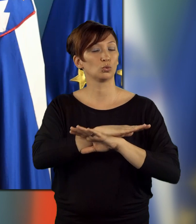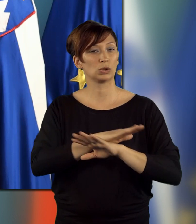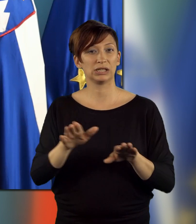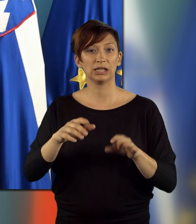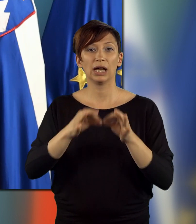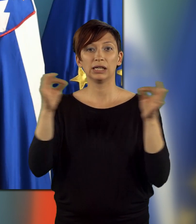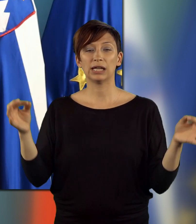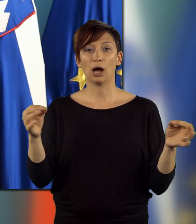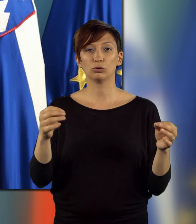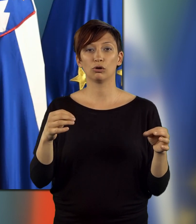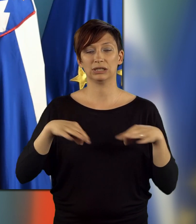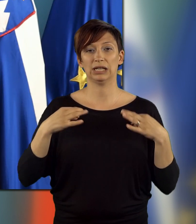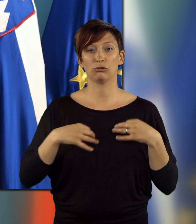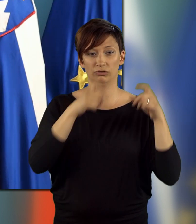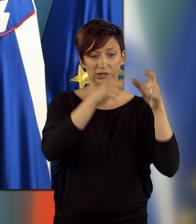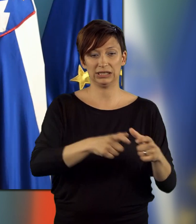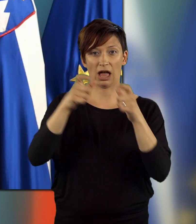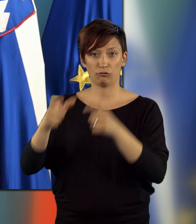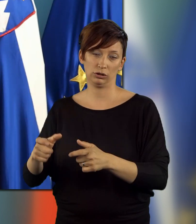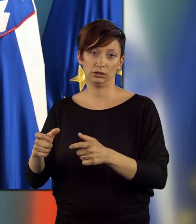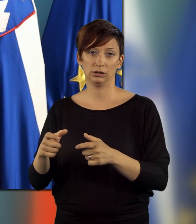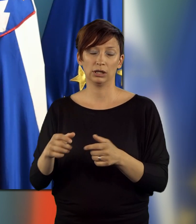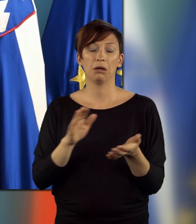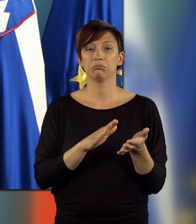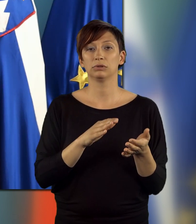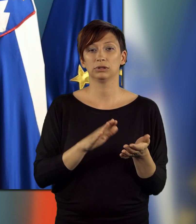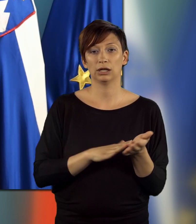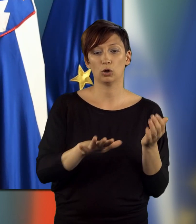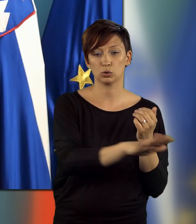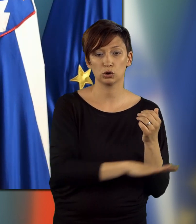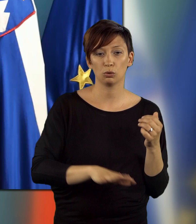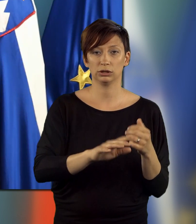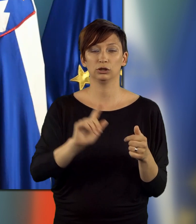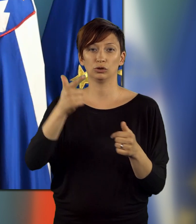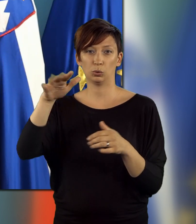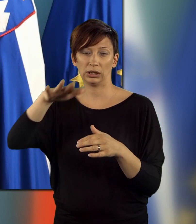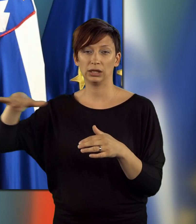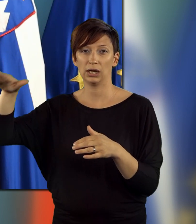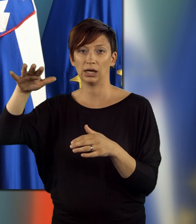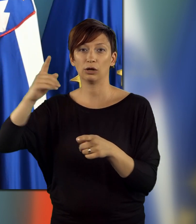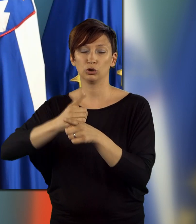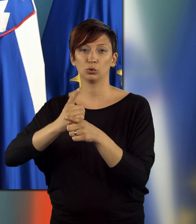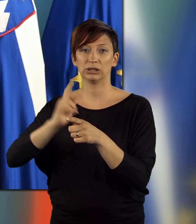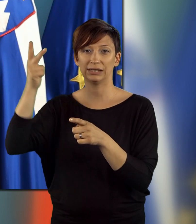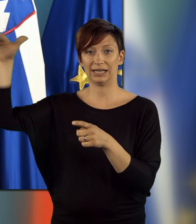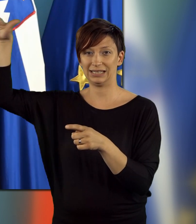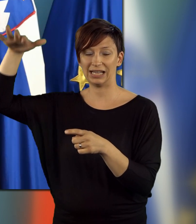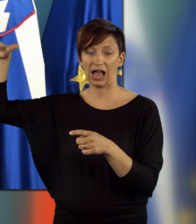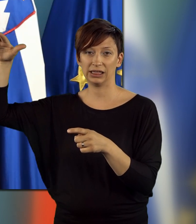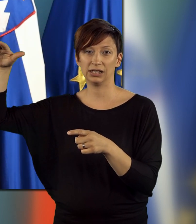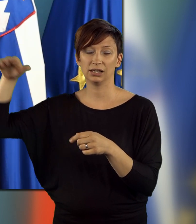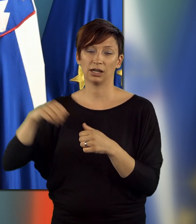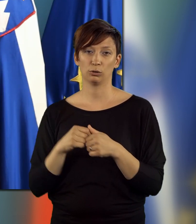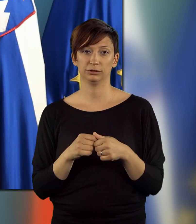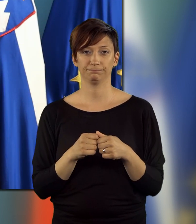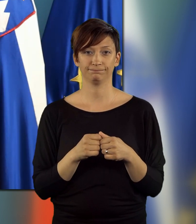vsi javnozdravstveni zavodi na primarni, sekundarni in pa tudi